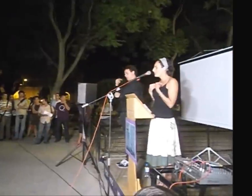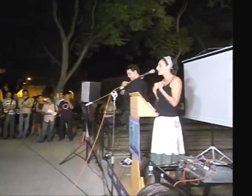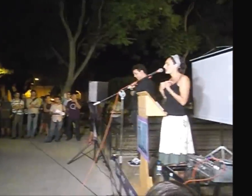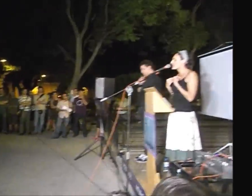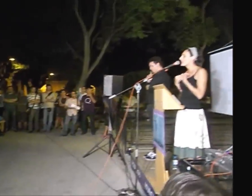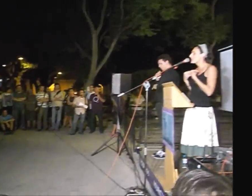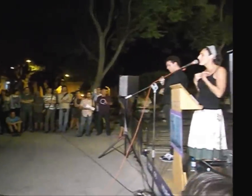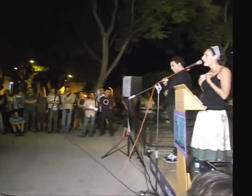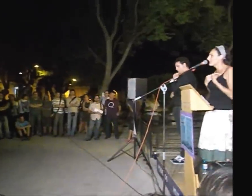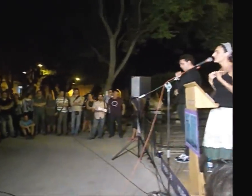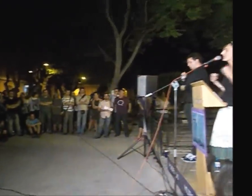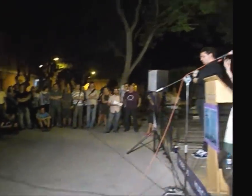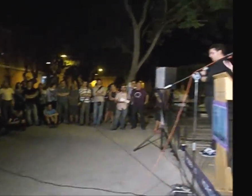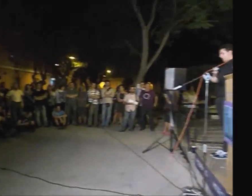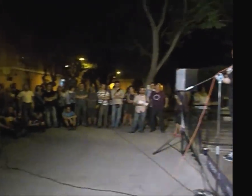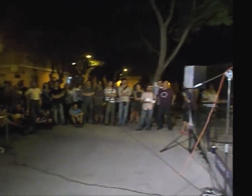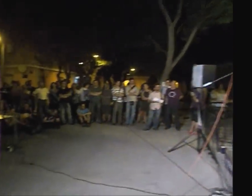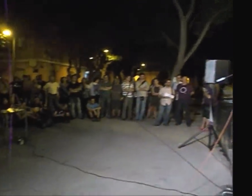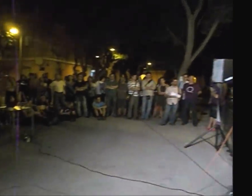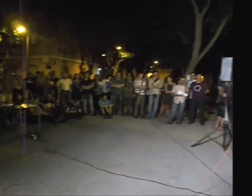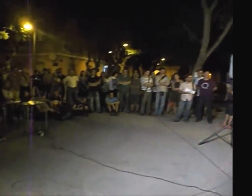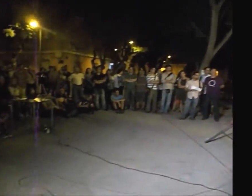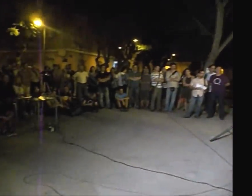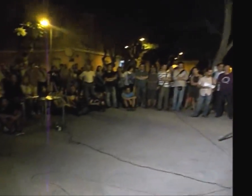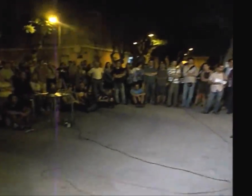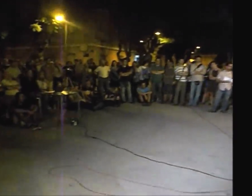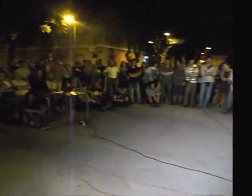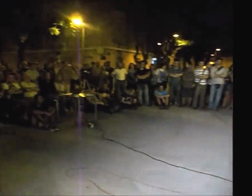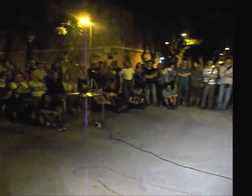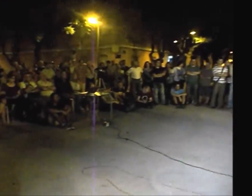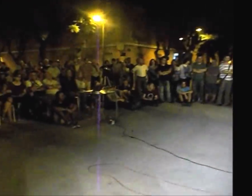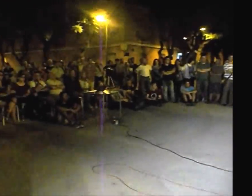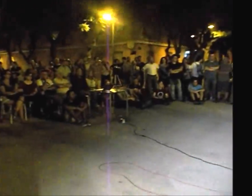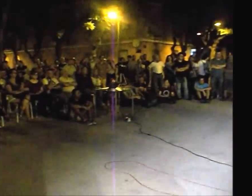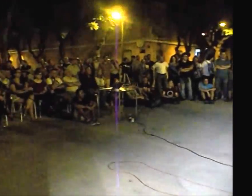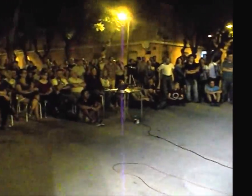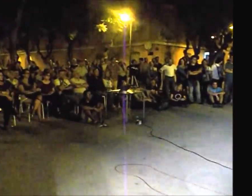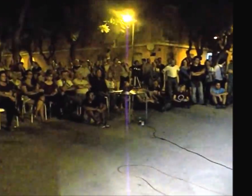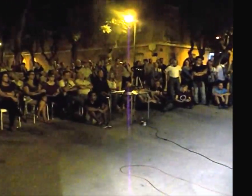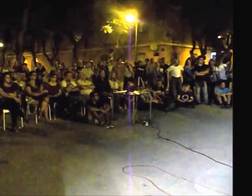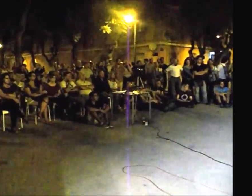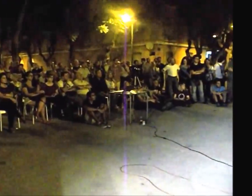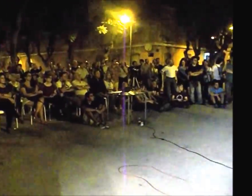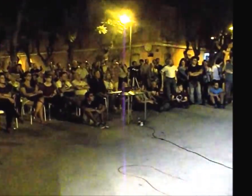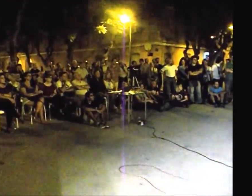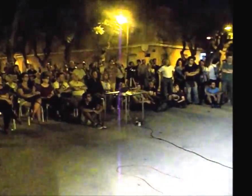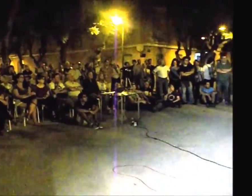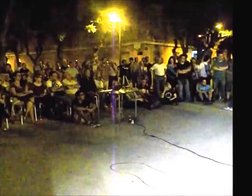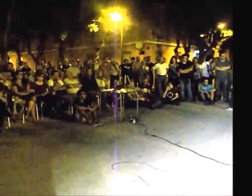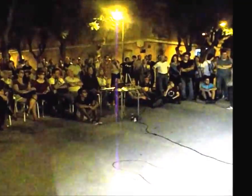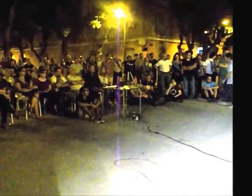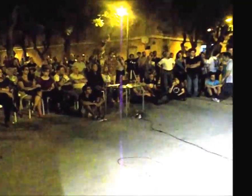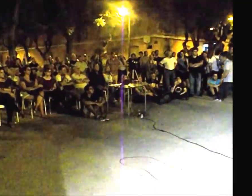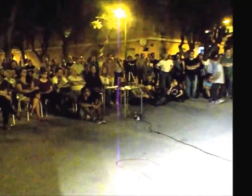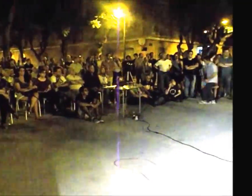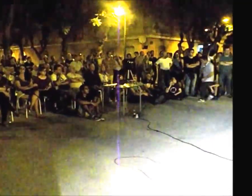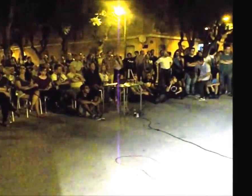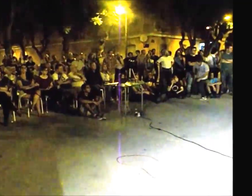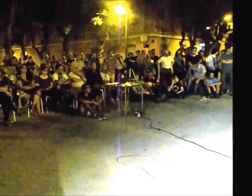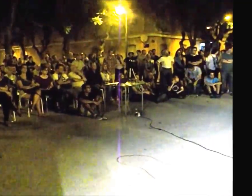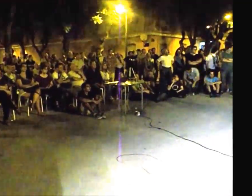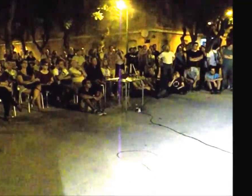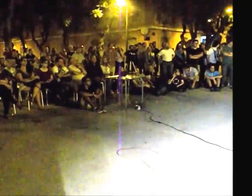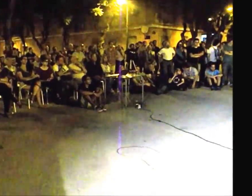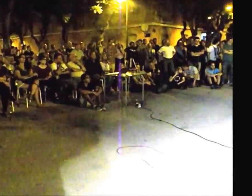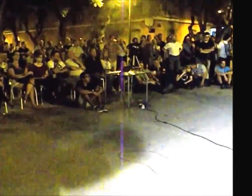como personas individuales que vamos a hacer la compra. Y es el boicot. Y es el daño mayor que le podemos hacer a Israel y la forma